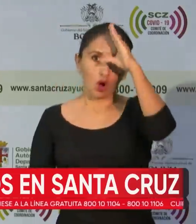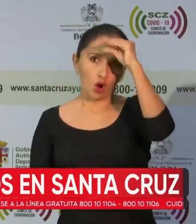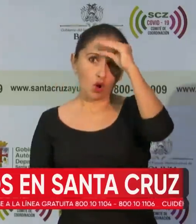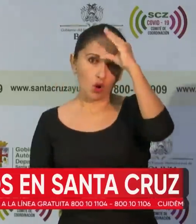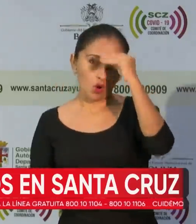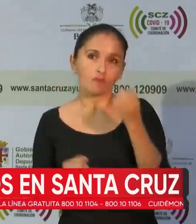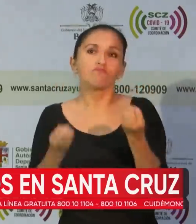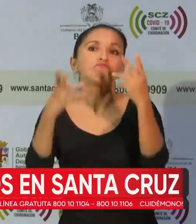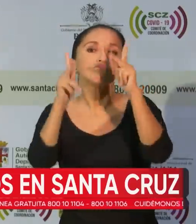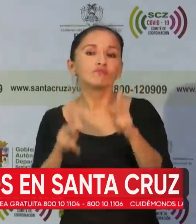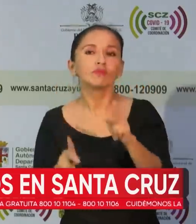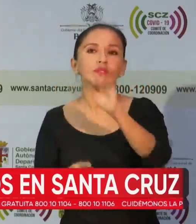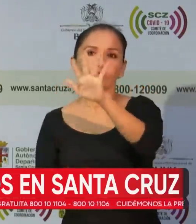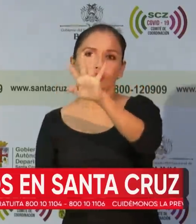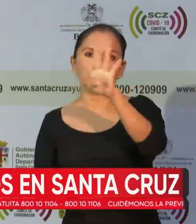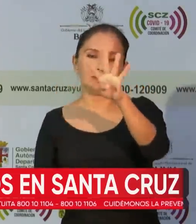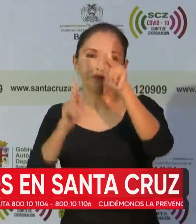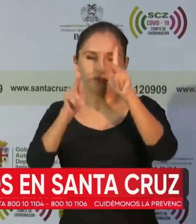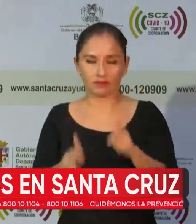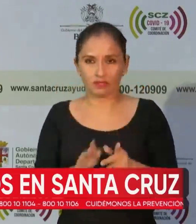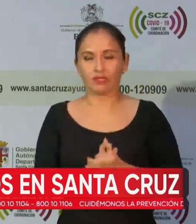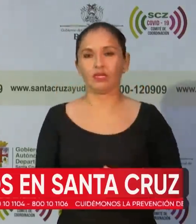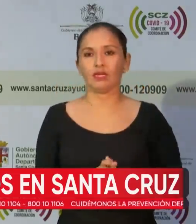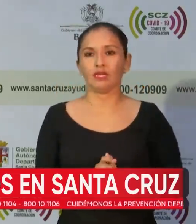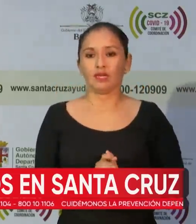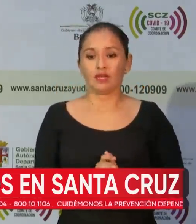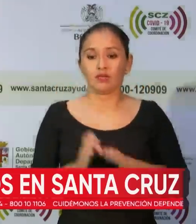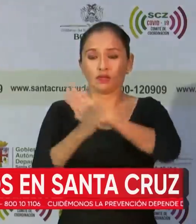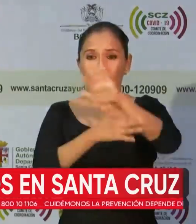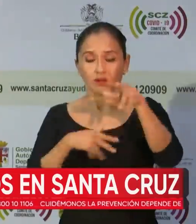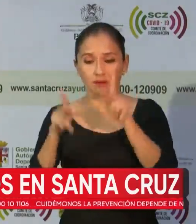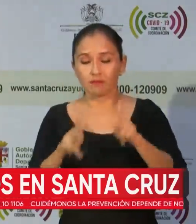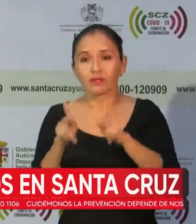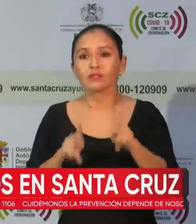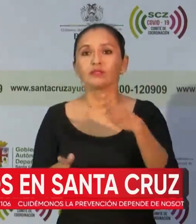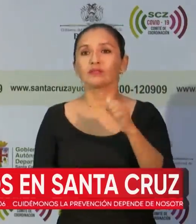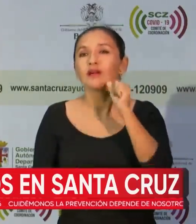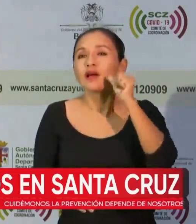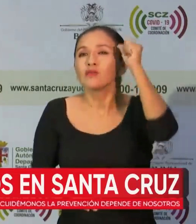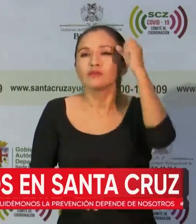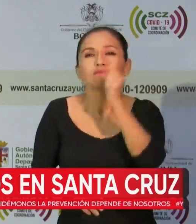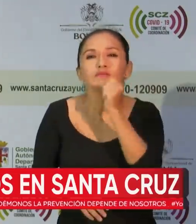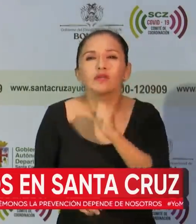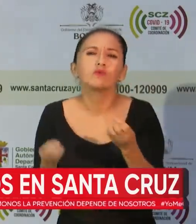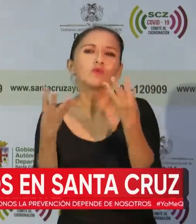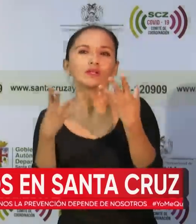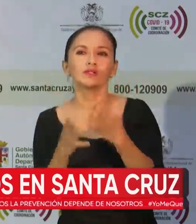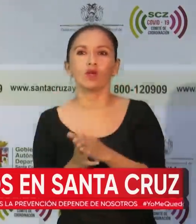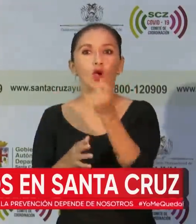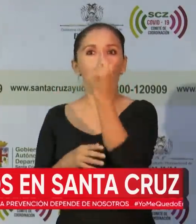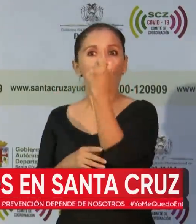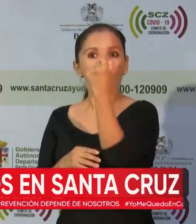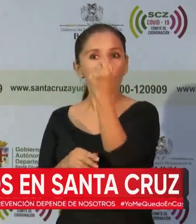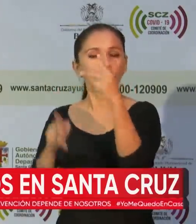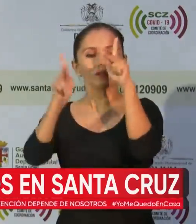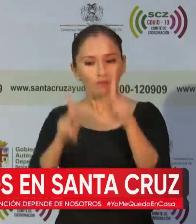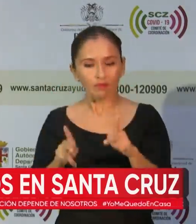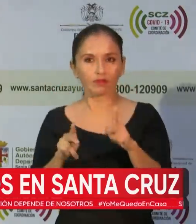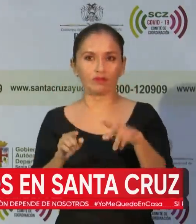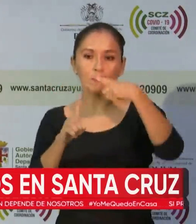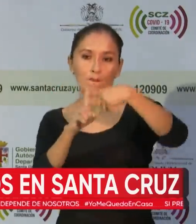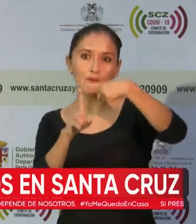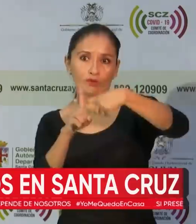sexo masculino 54 casos. Las personas mayores de 60 años son un total de 11 pacientes